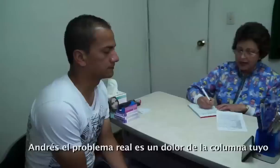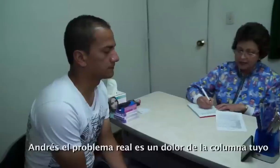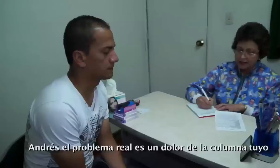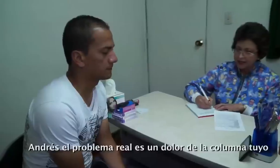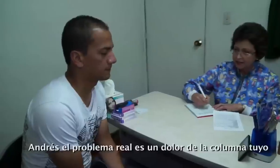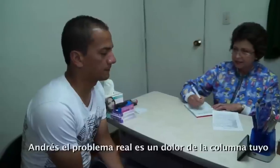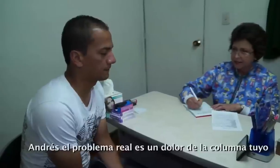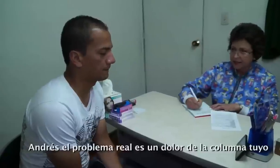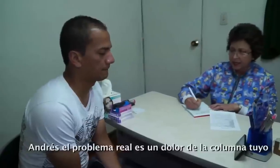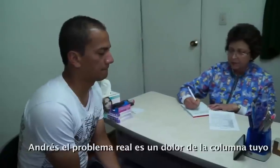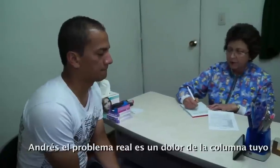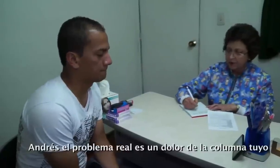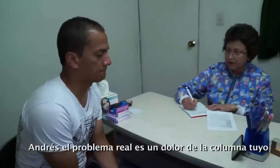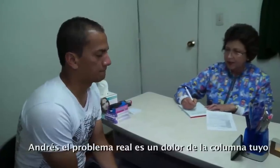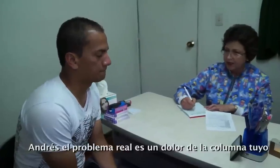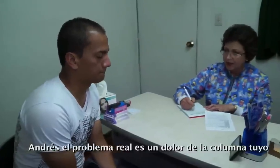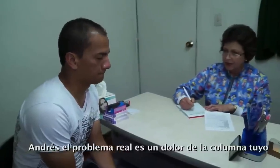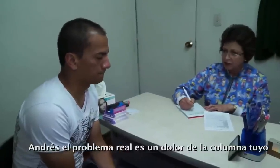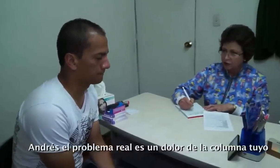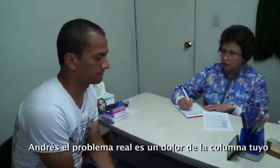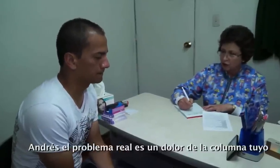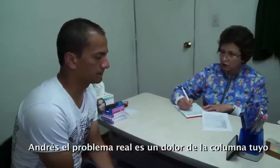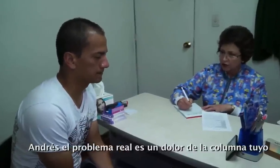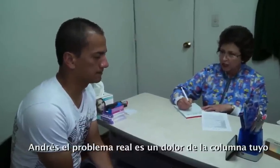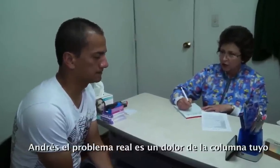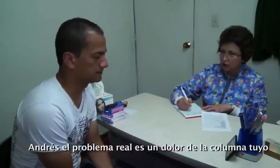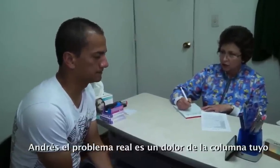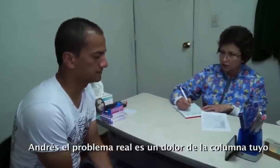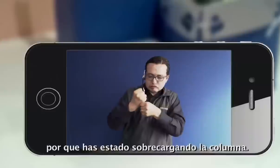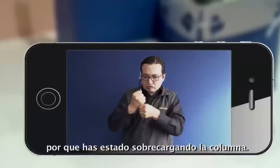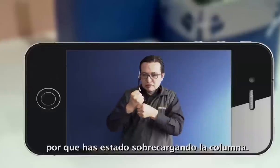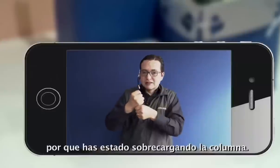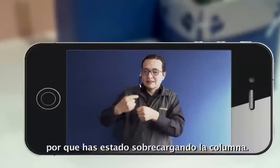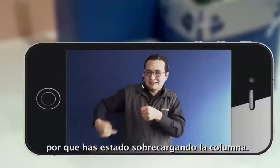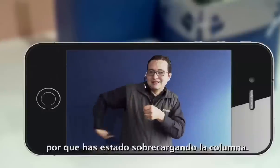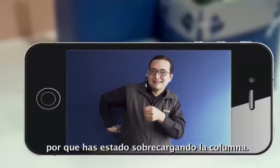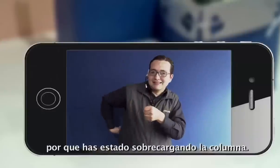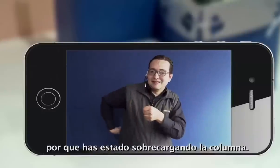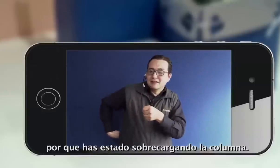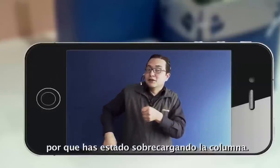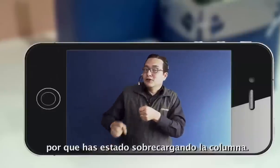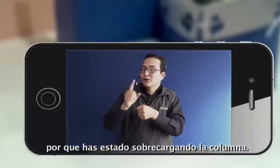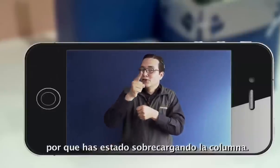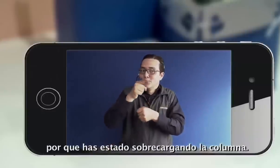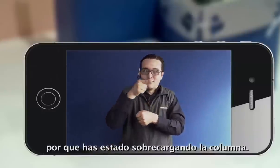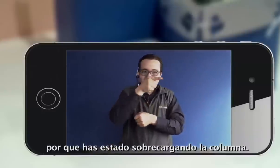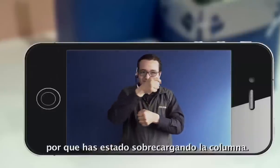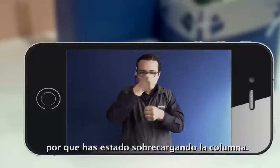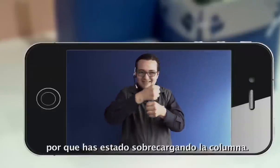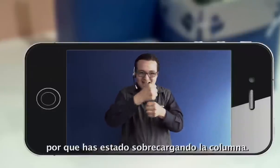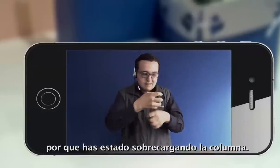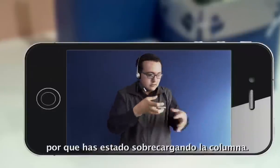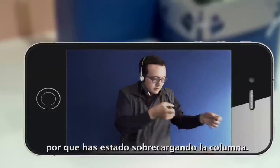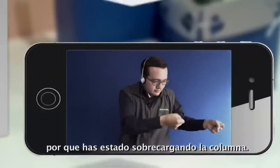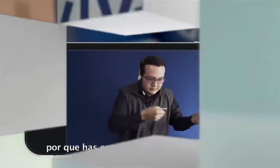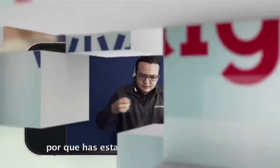Andrés, el problema real es un dolor de la columna tuyo porque has estado sobrecargando la columna.